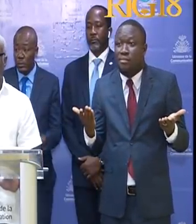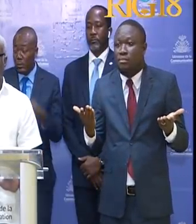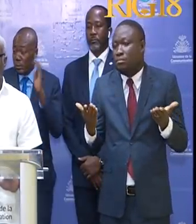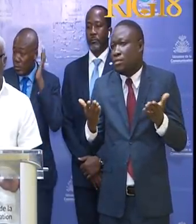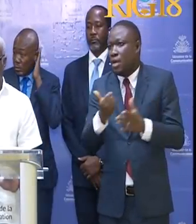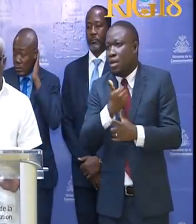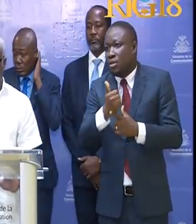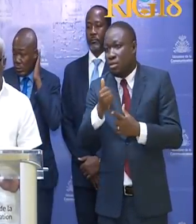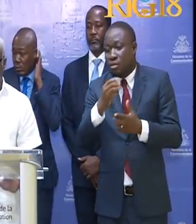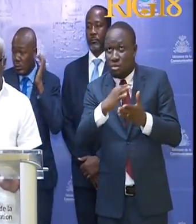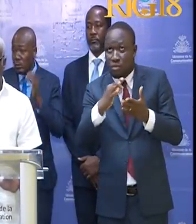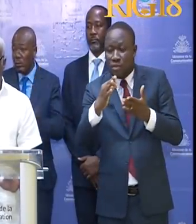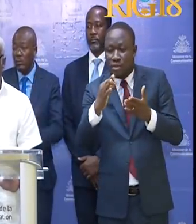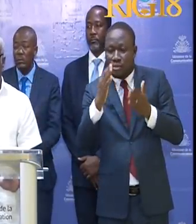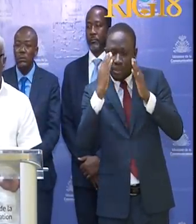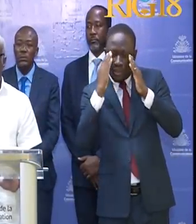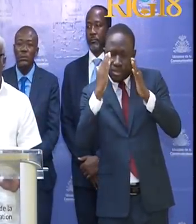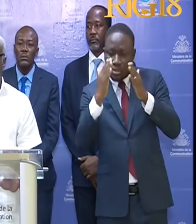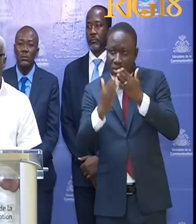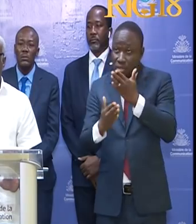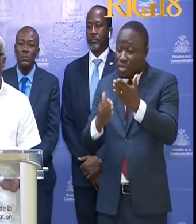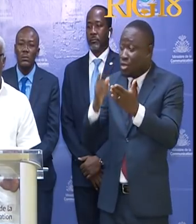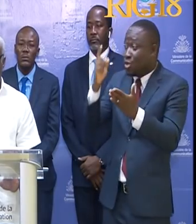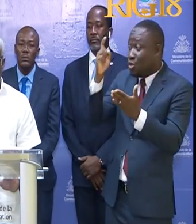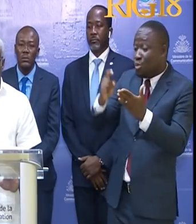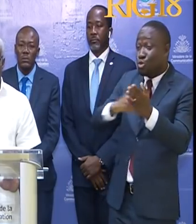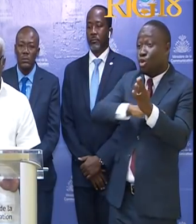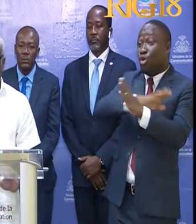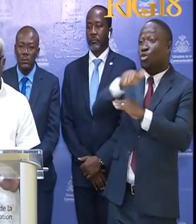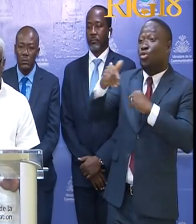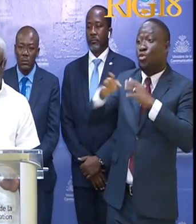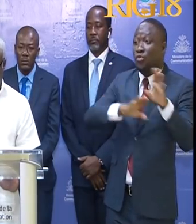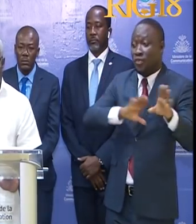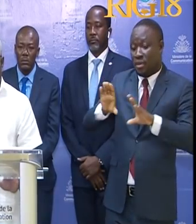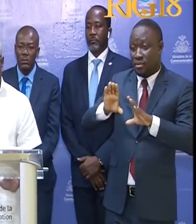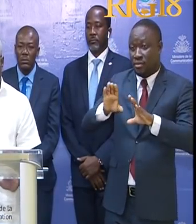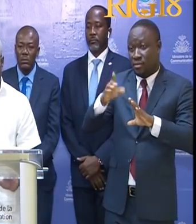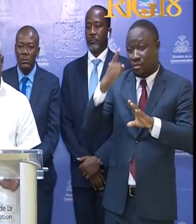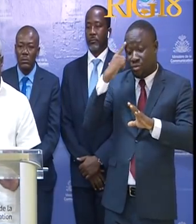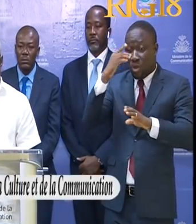Alors, une phrase qui retient attention, il dit il faut tout faire, faites tout.